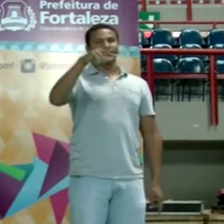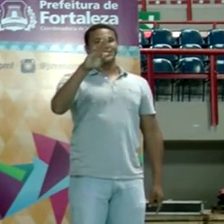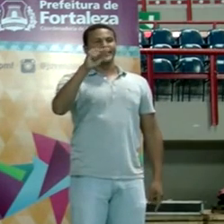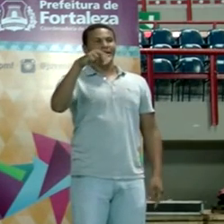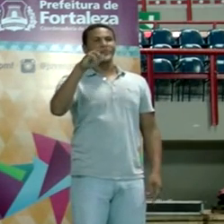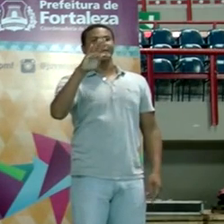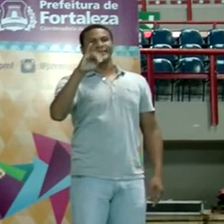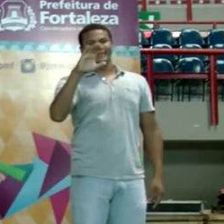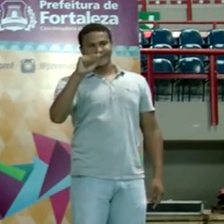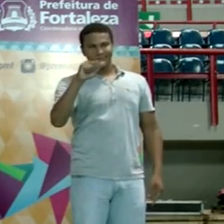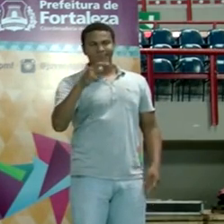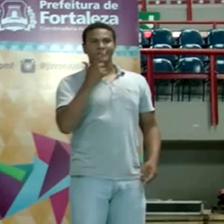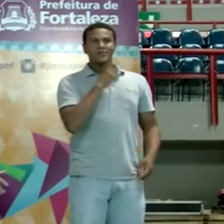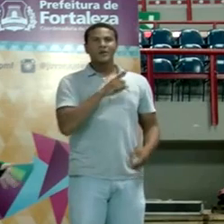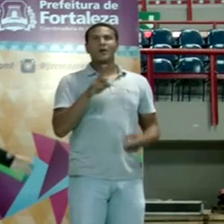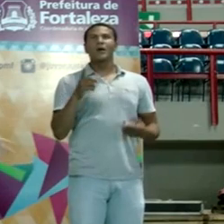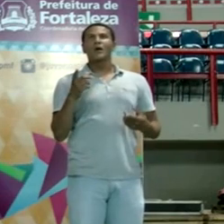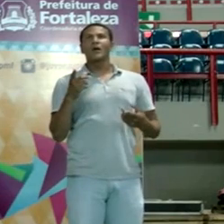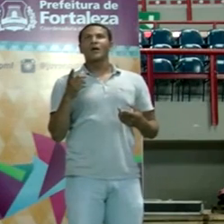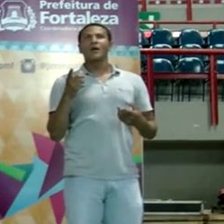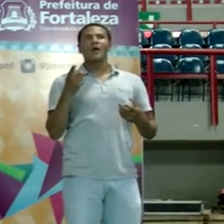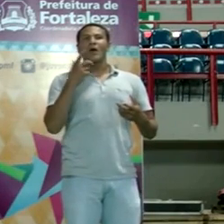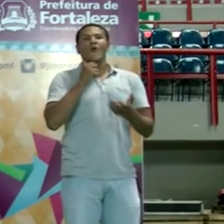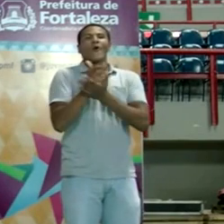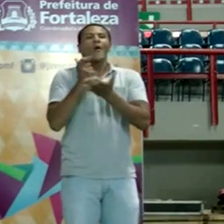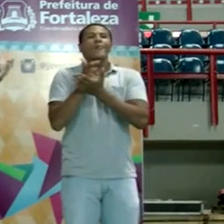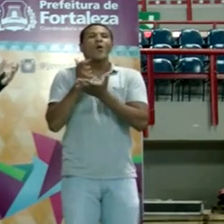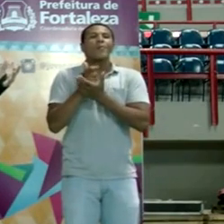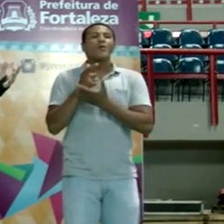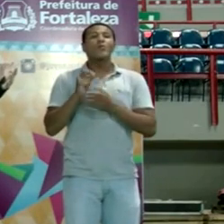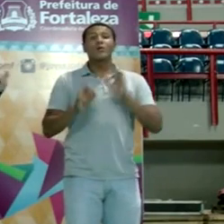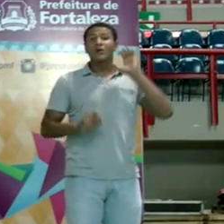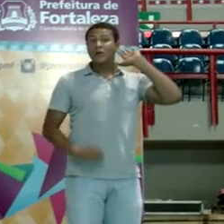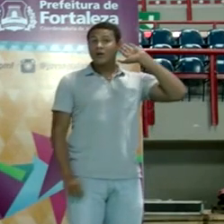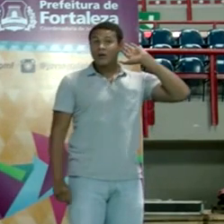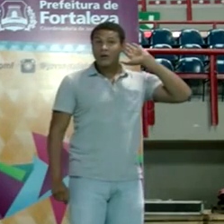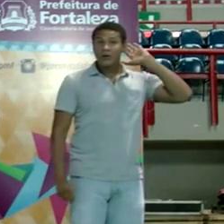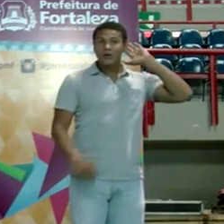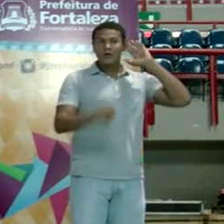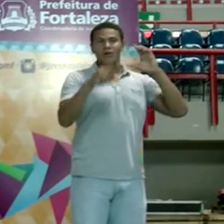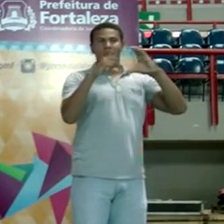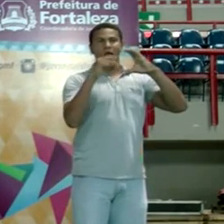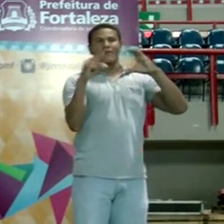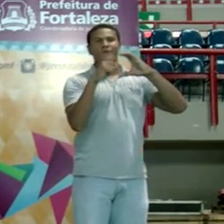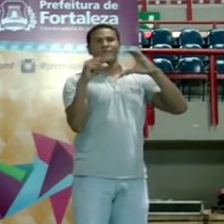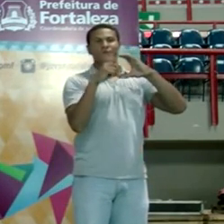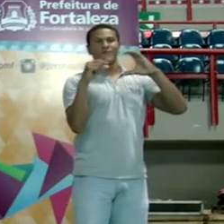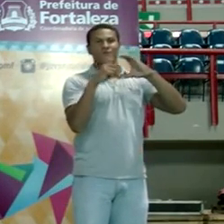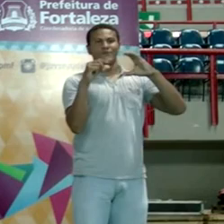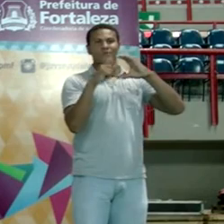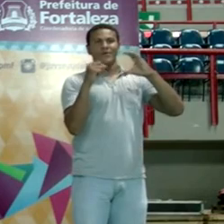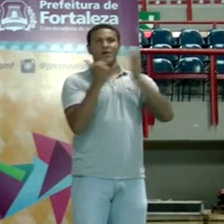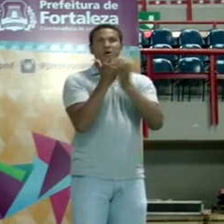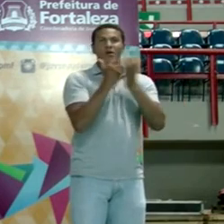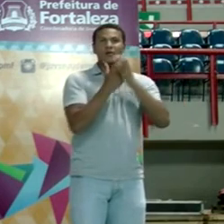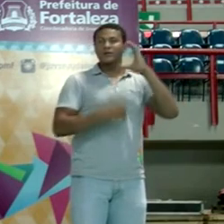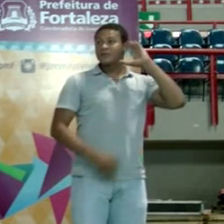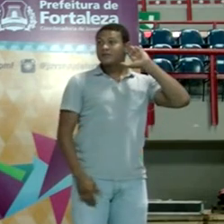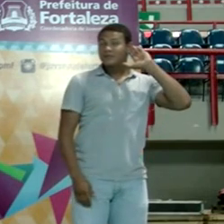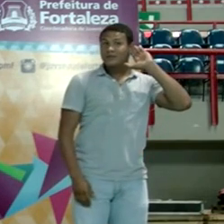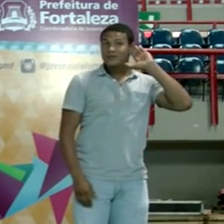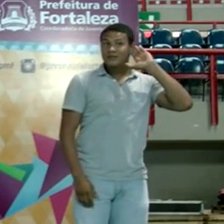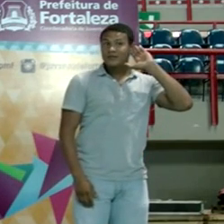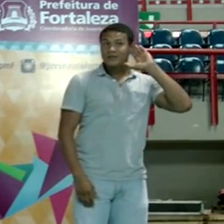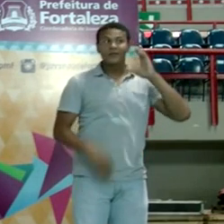Antártica. Aí vai ser dia de feira. Hoje é dia de compra, é dia de Carrefour. Cara, é